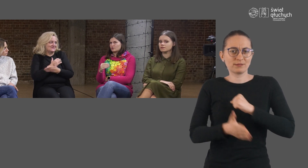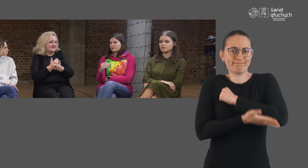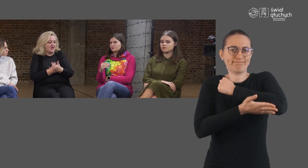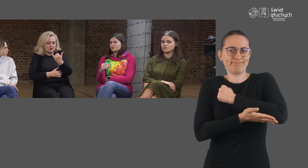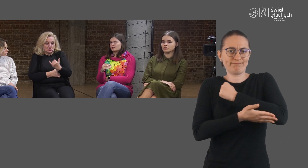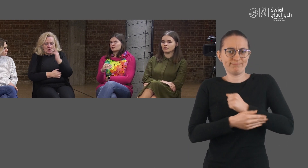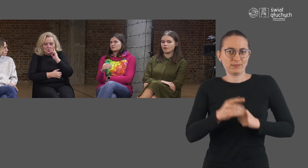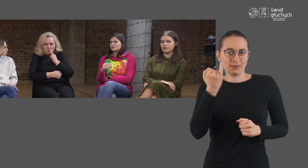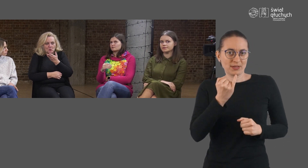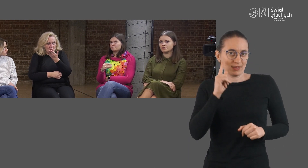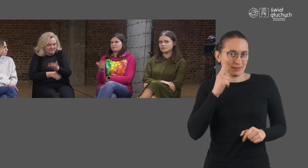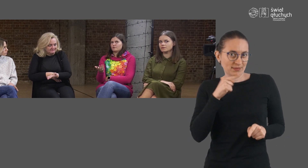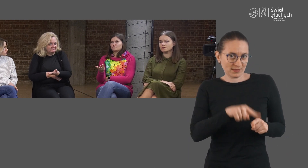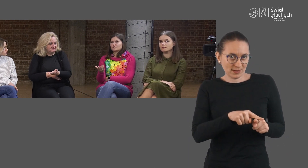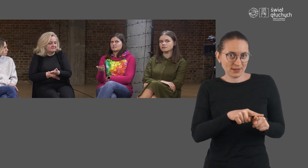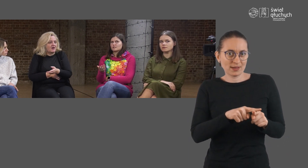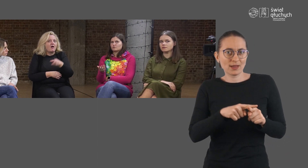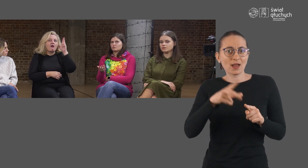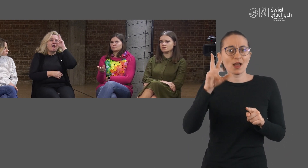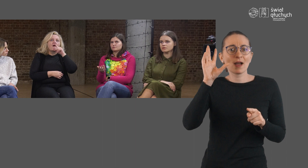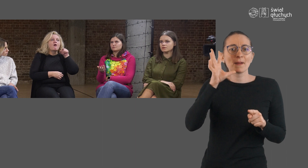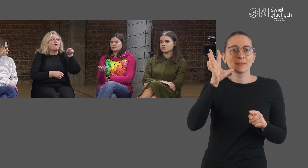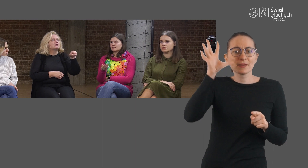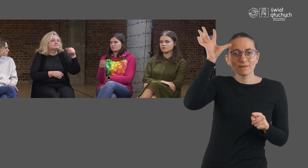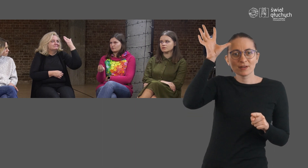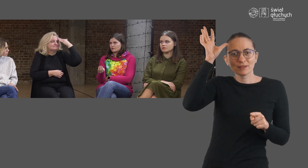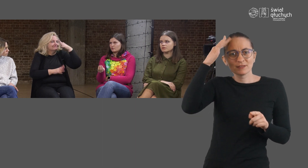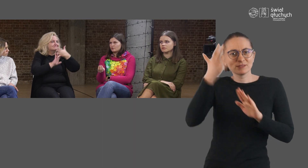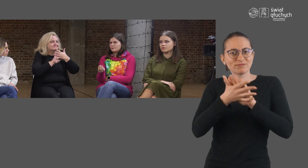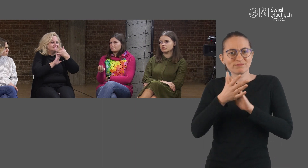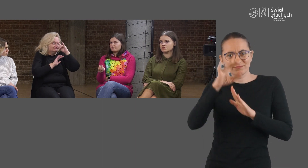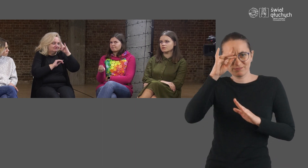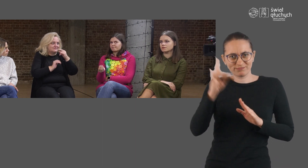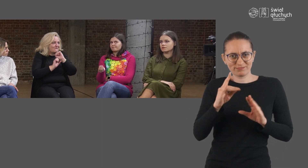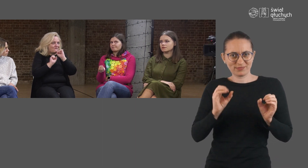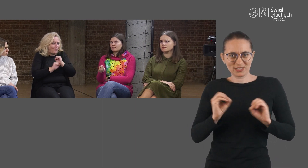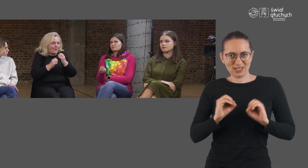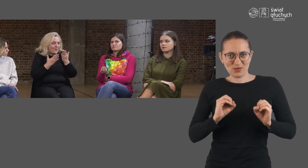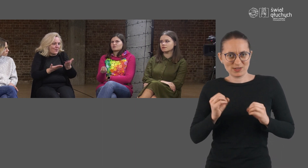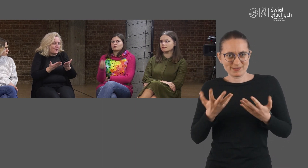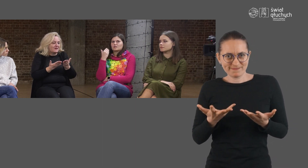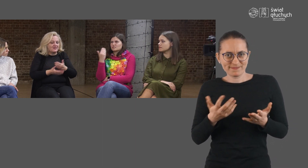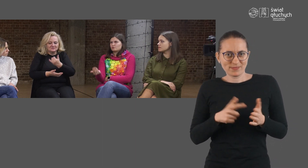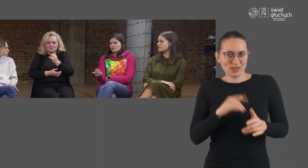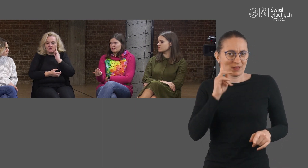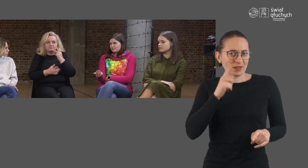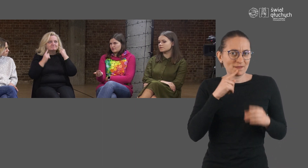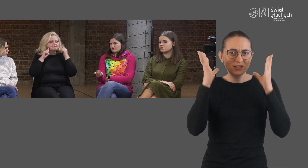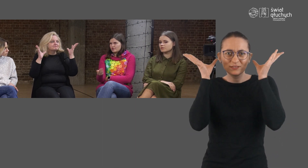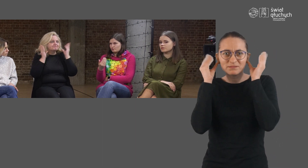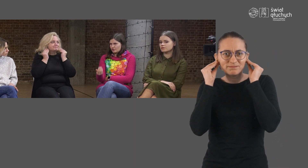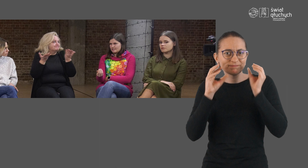dziecko głuche, które na przykład, nie wiem, rodzice nie znają języka migowego, dziecko głuche nie słyszy,